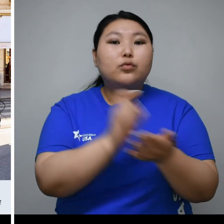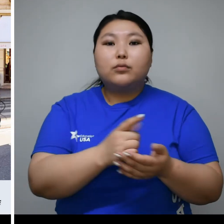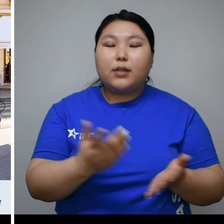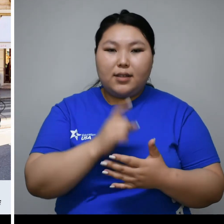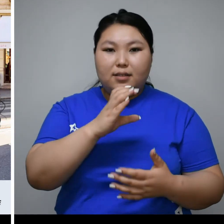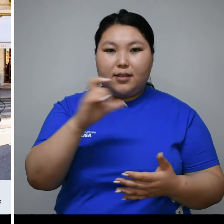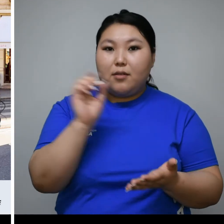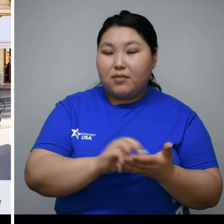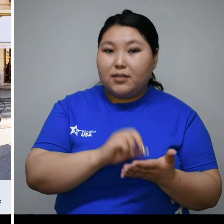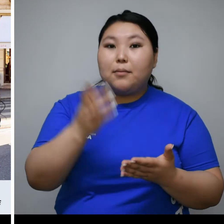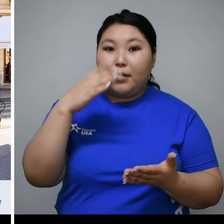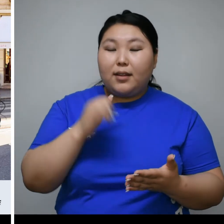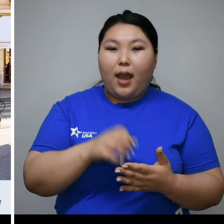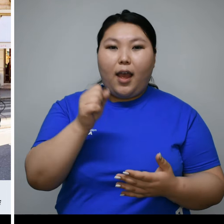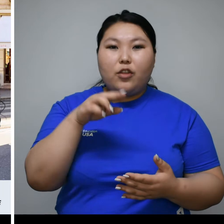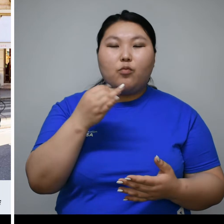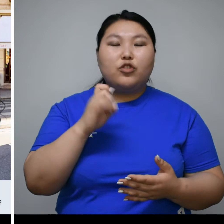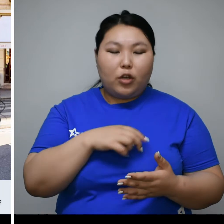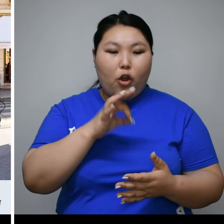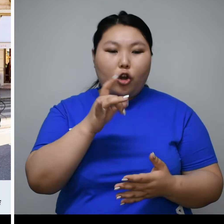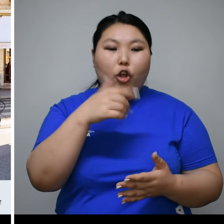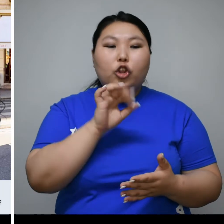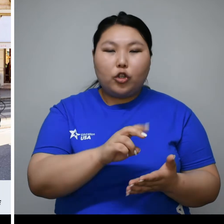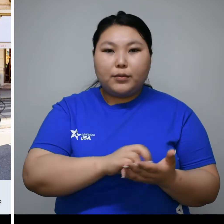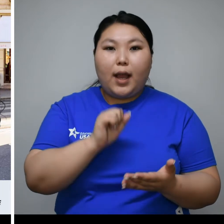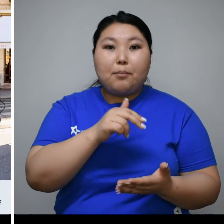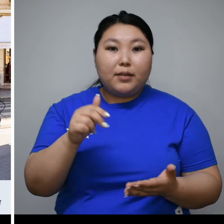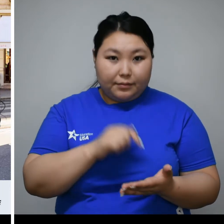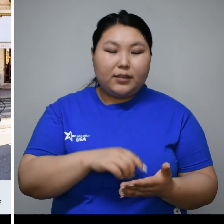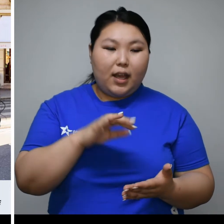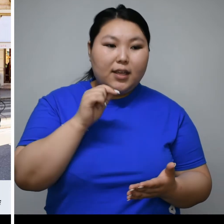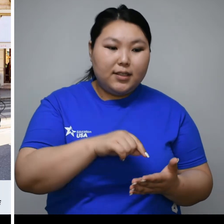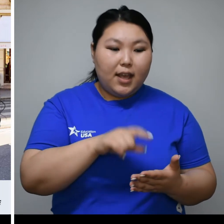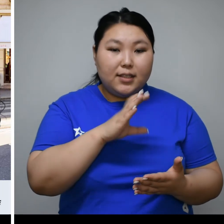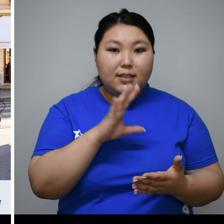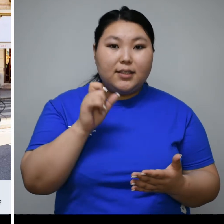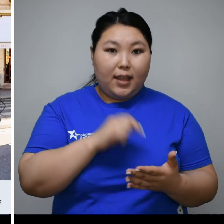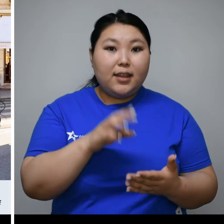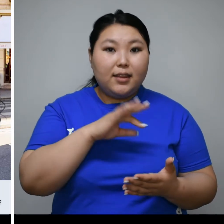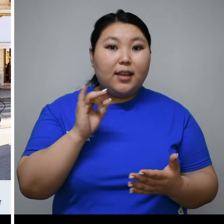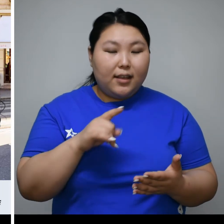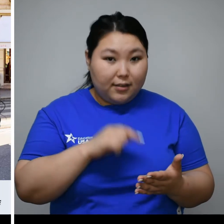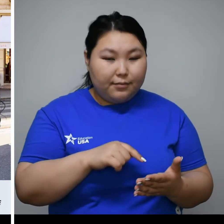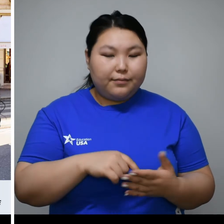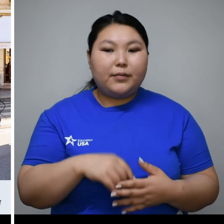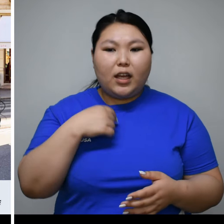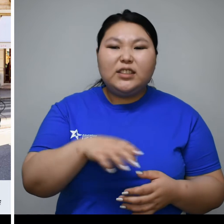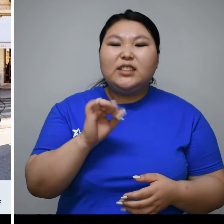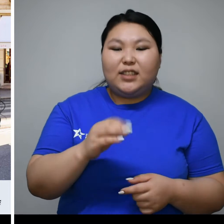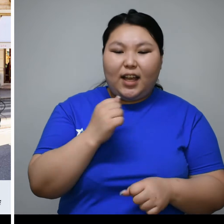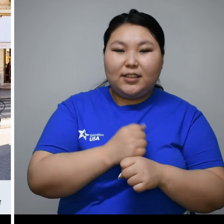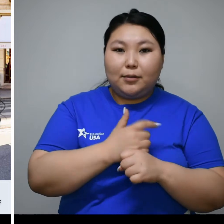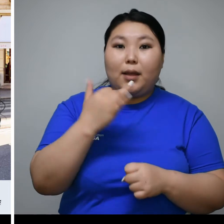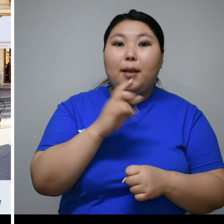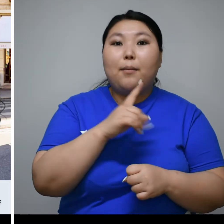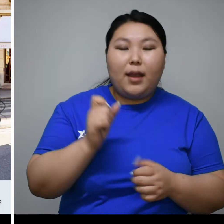чухал зүйлс нэг нь нөгөө эсэ бичих байдаг admission эсэ өргөдлийн маягтээ хэлсэн application эсэ байдаг. Тэгээ энэ эсэн дээрээ одоо